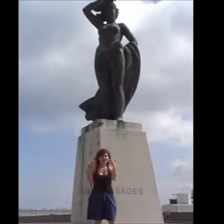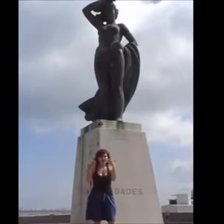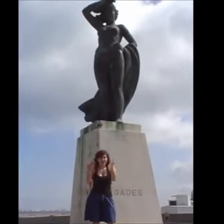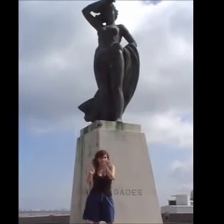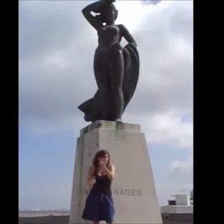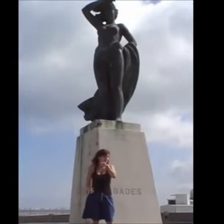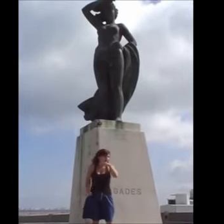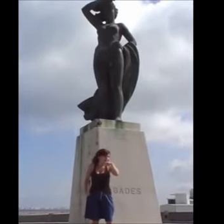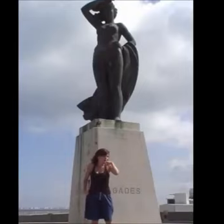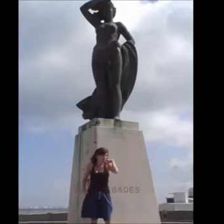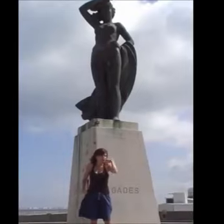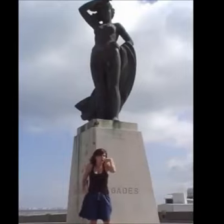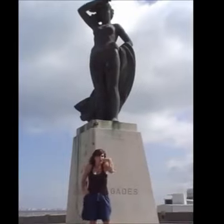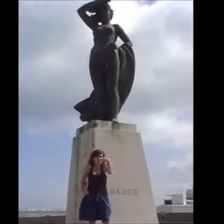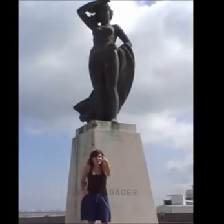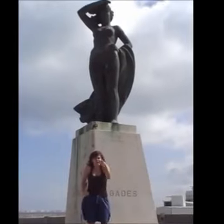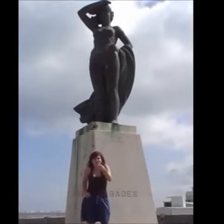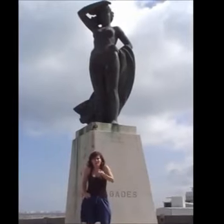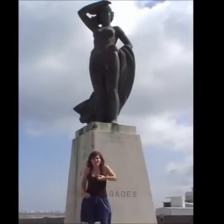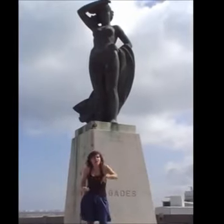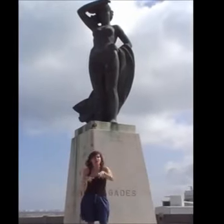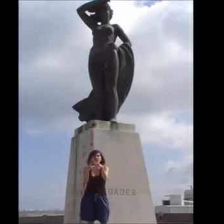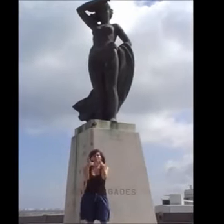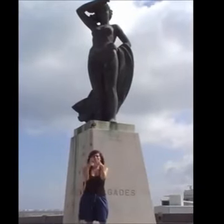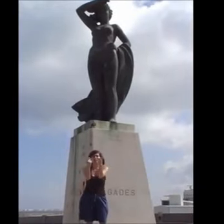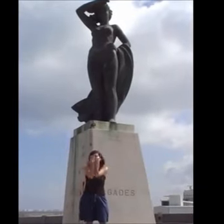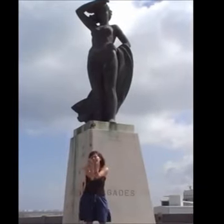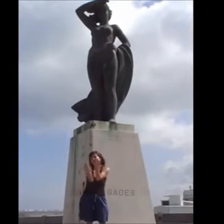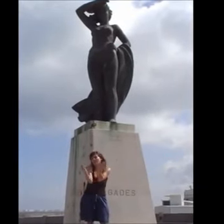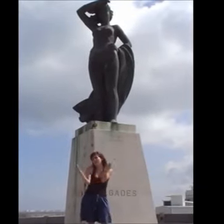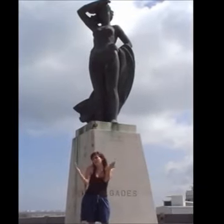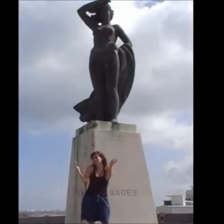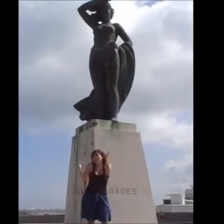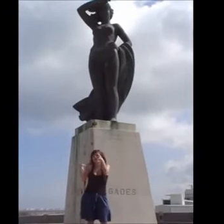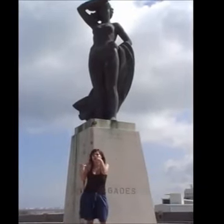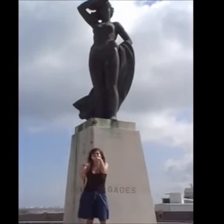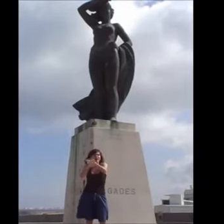¡Ay, dolores! Con el silencio de la sociedad